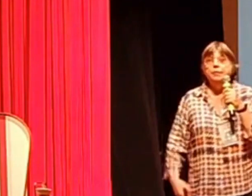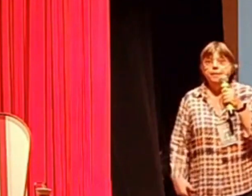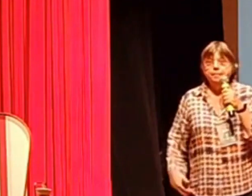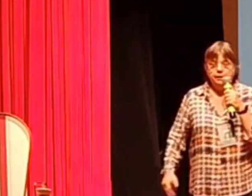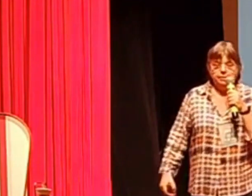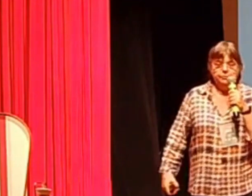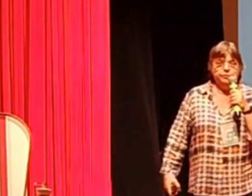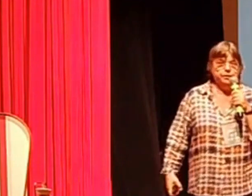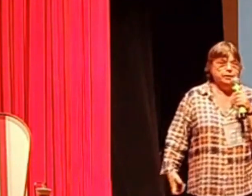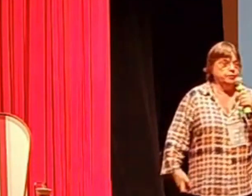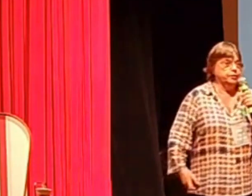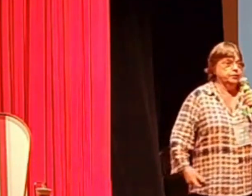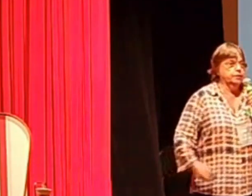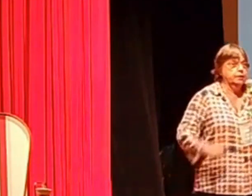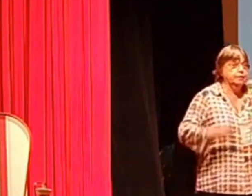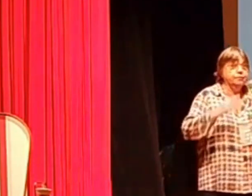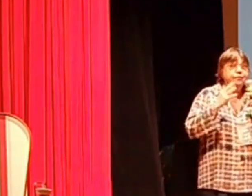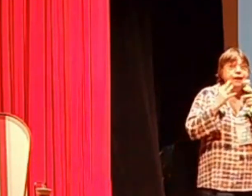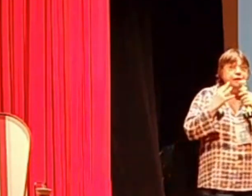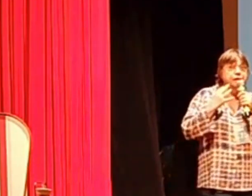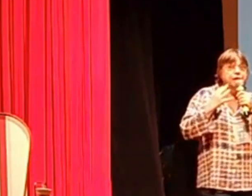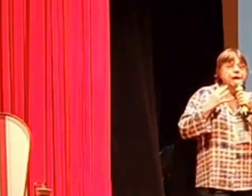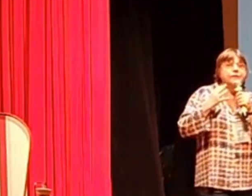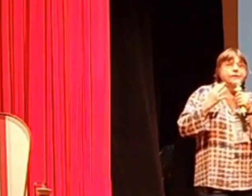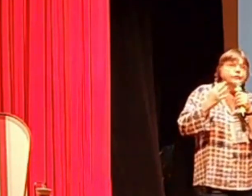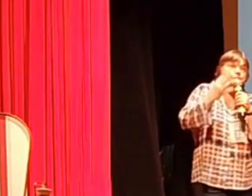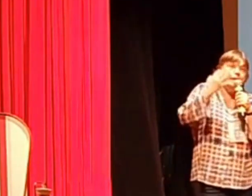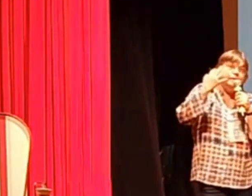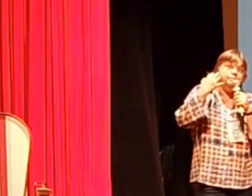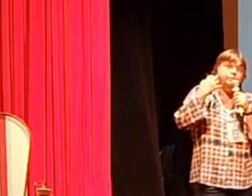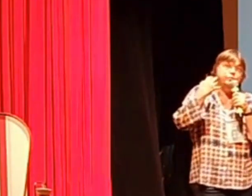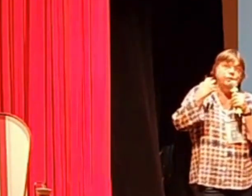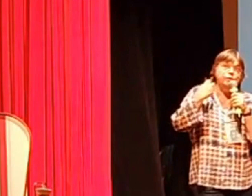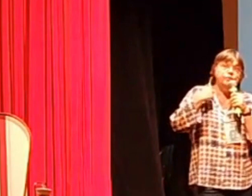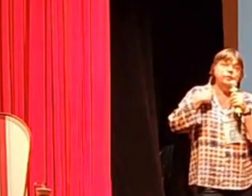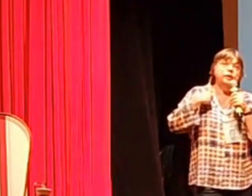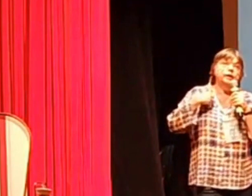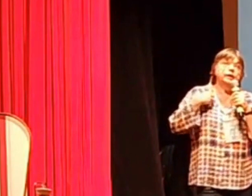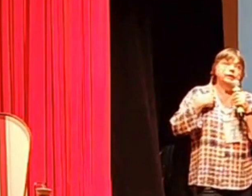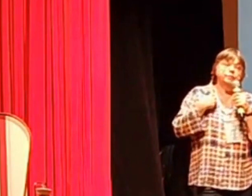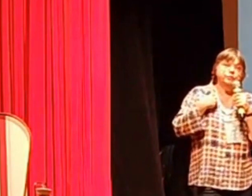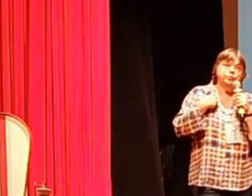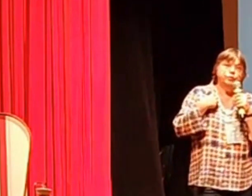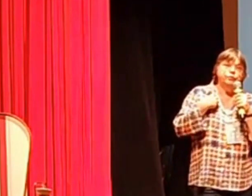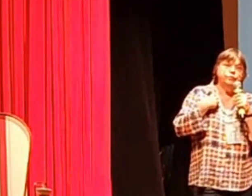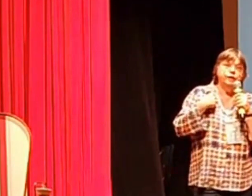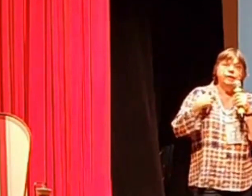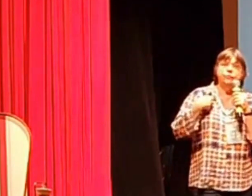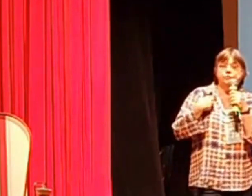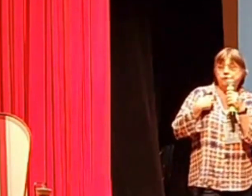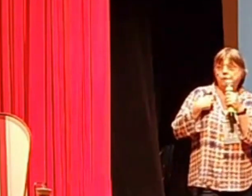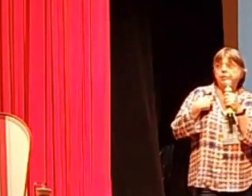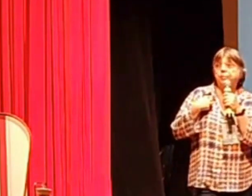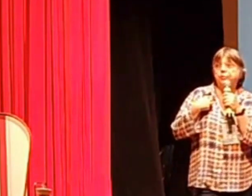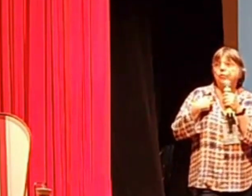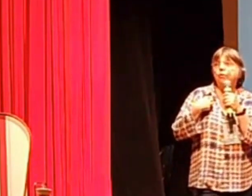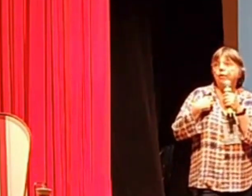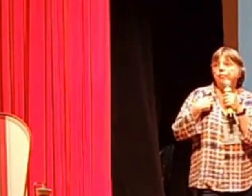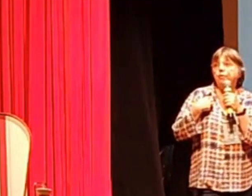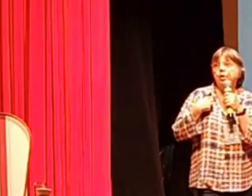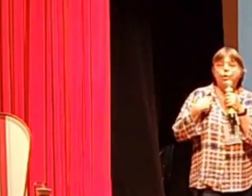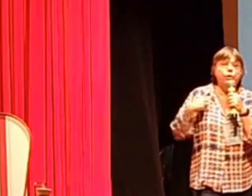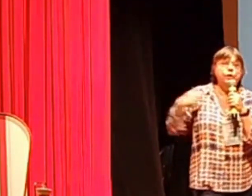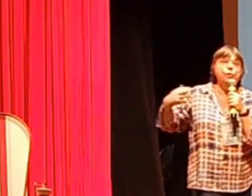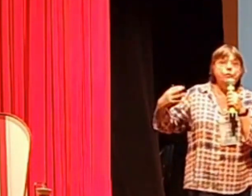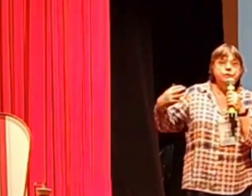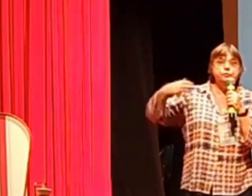E uma perna mais curta que a outra, né? Então, isso daí são as percepções que as pessoas tiveram do seu próprio